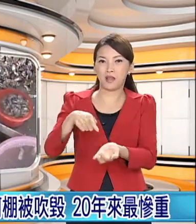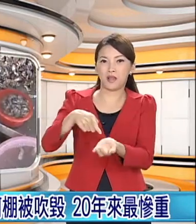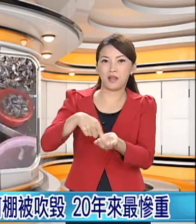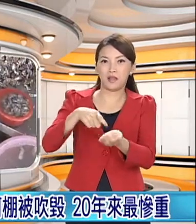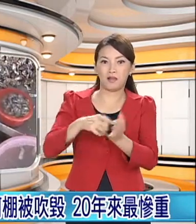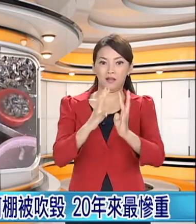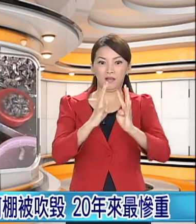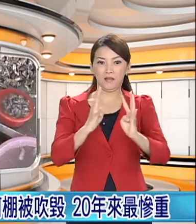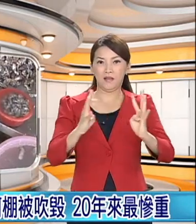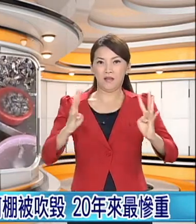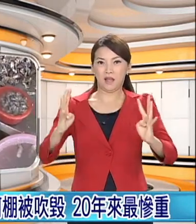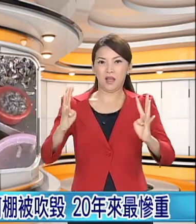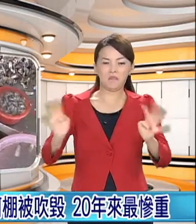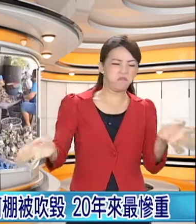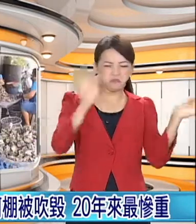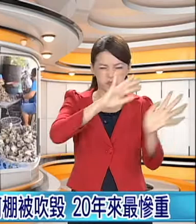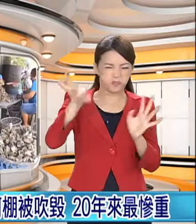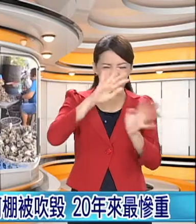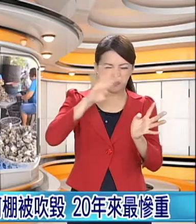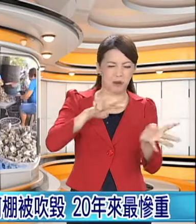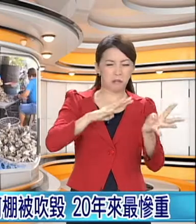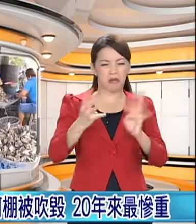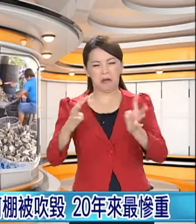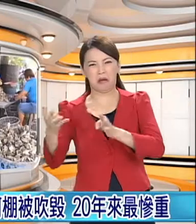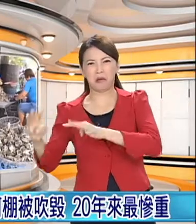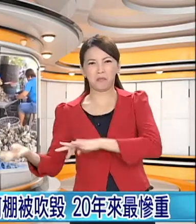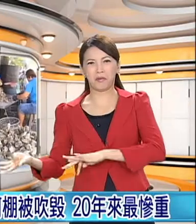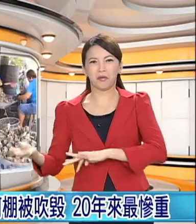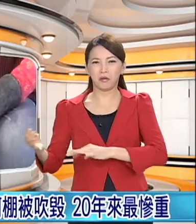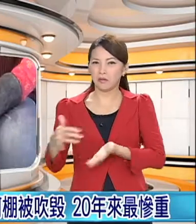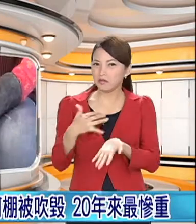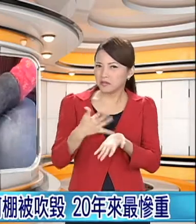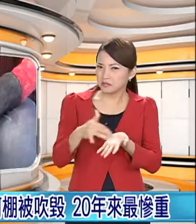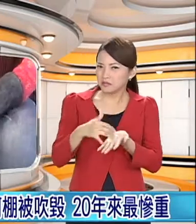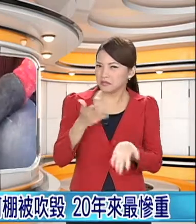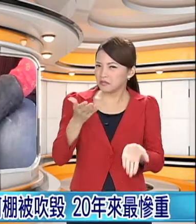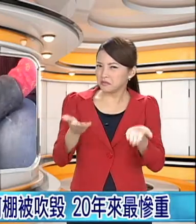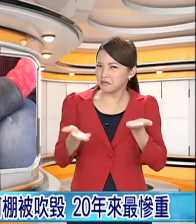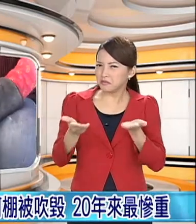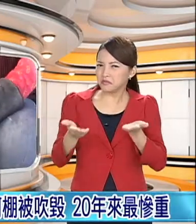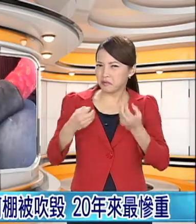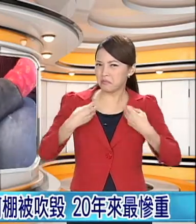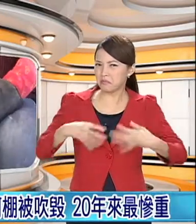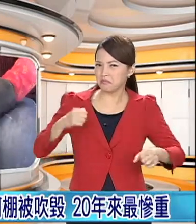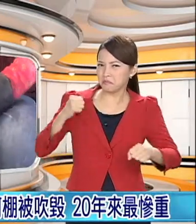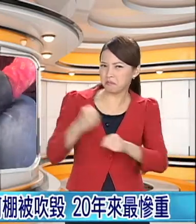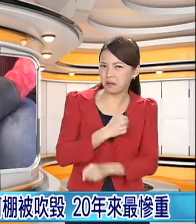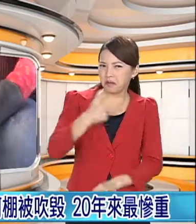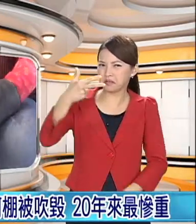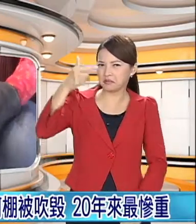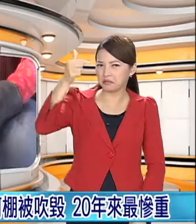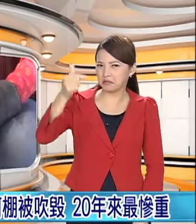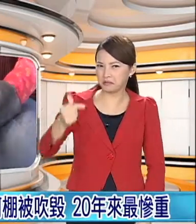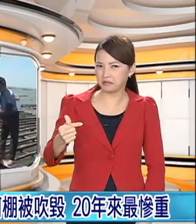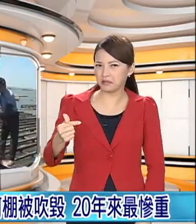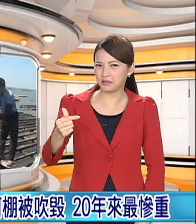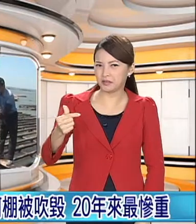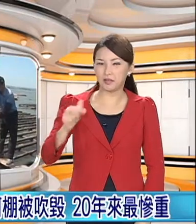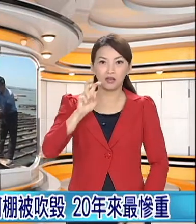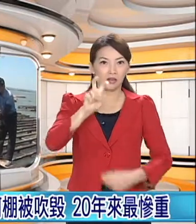科棚被摧毁，损失估计至少有7亿元，是20年来